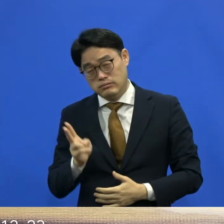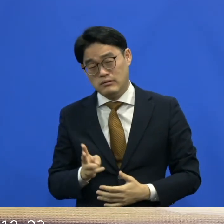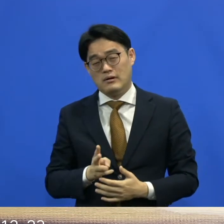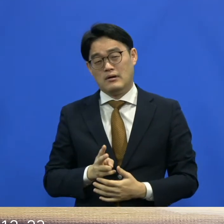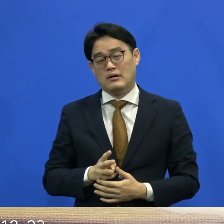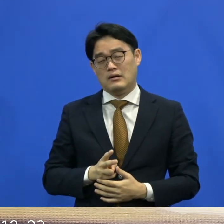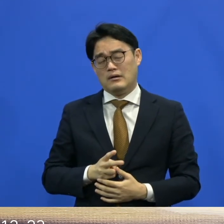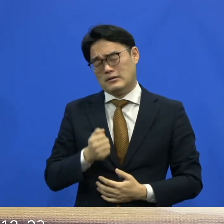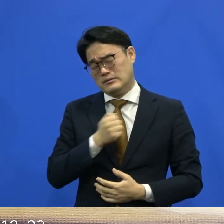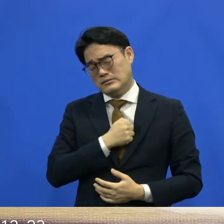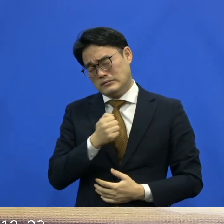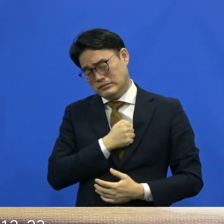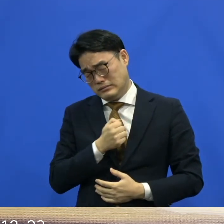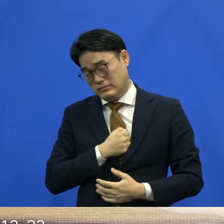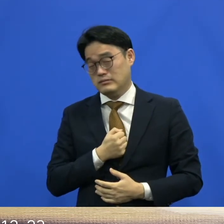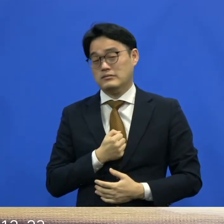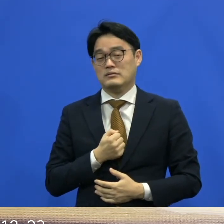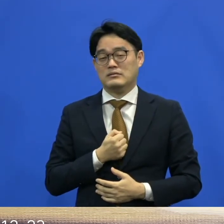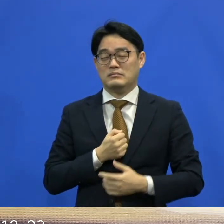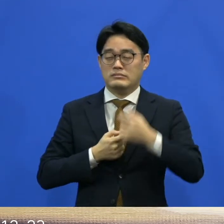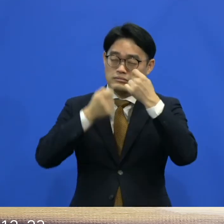하지만 시련을